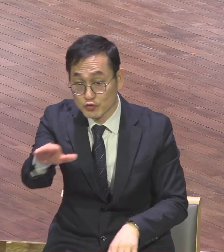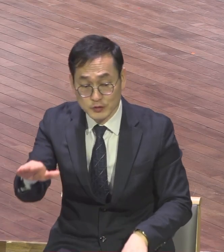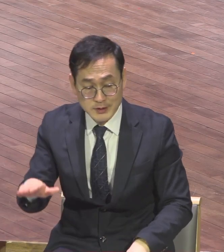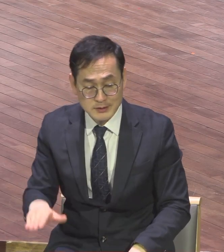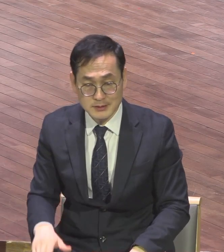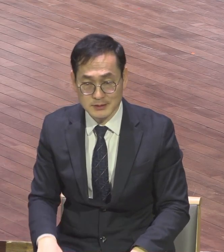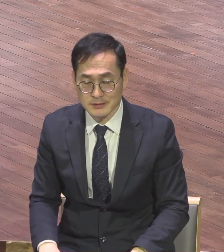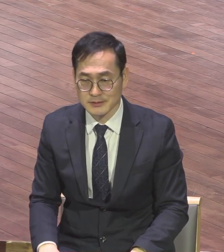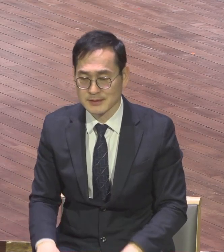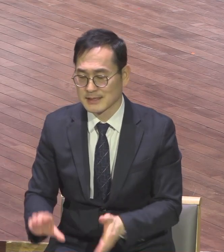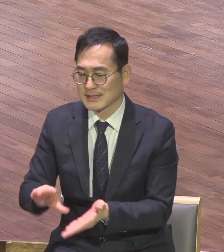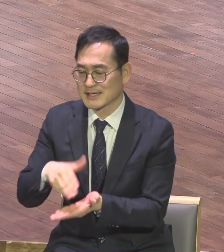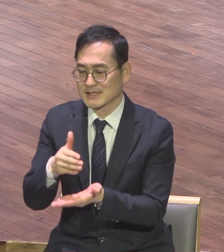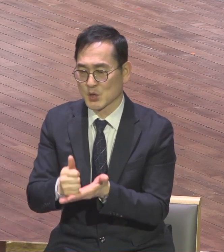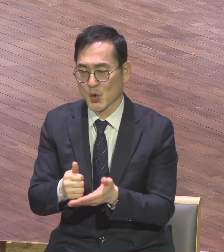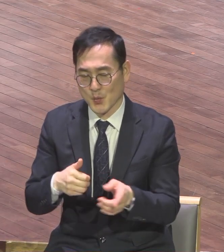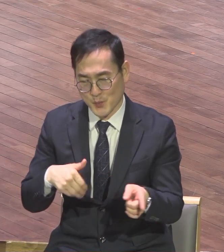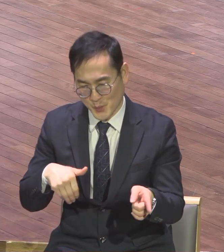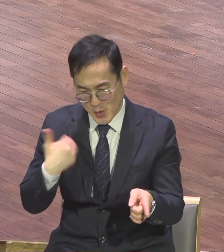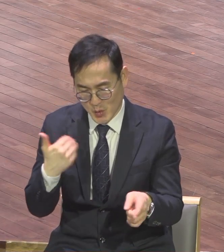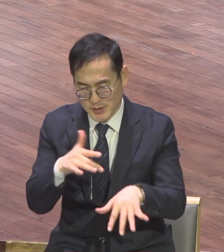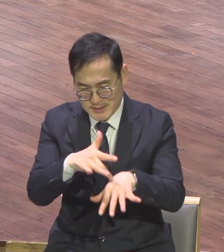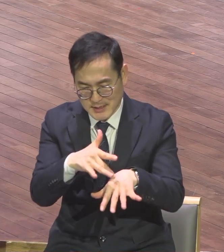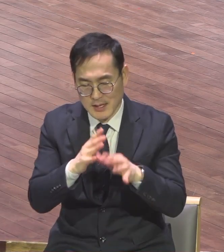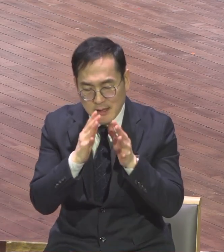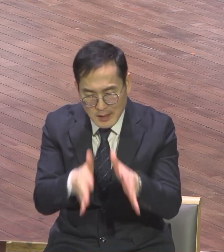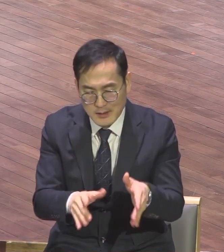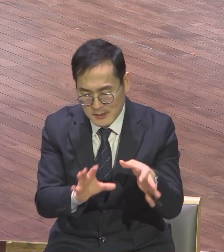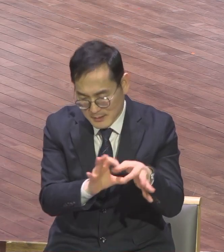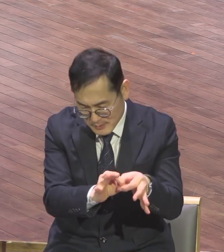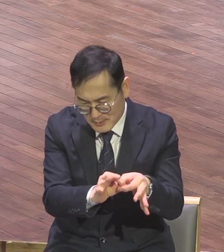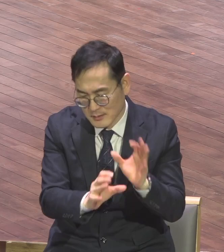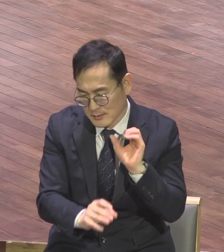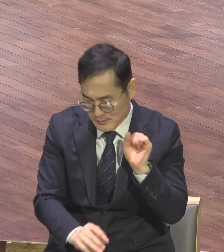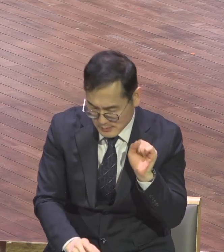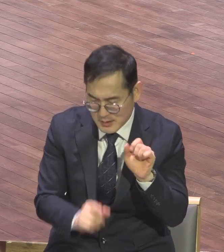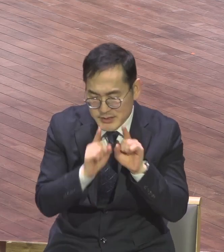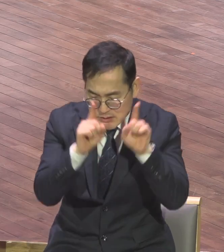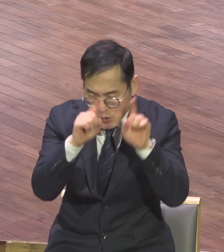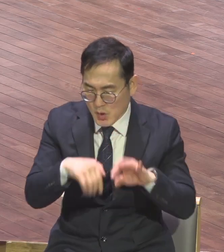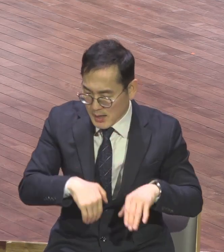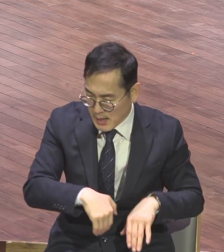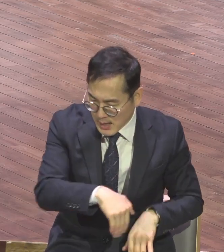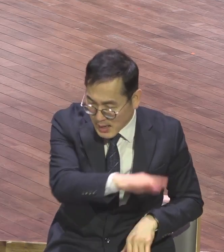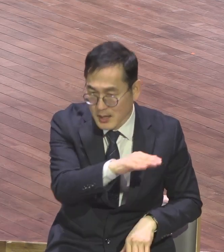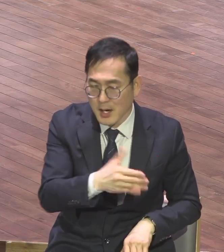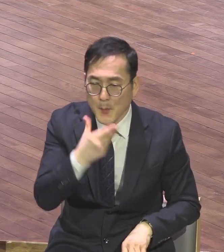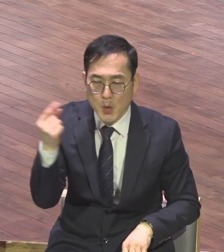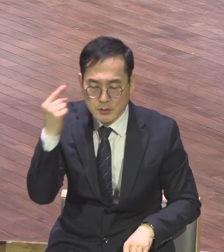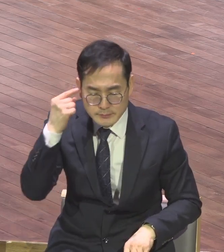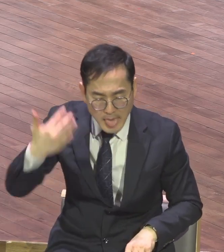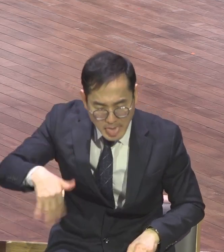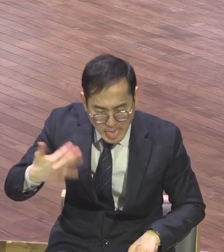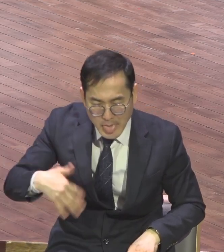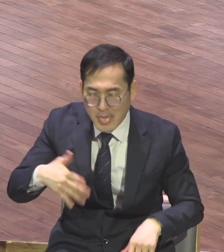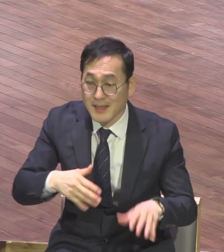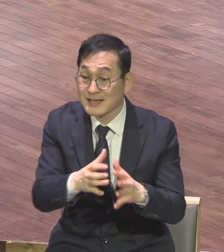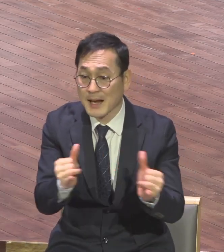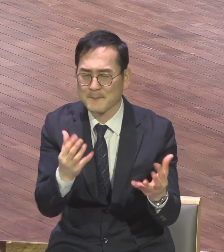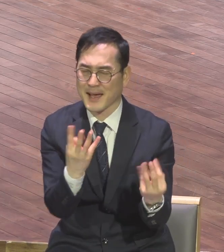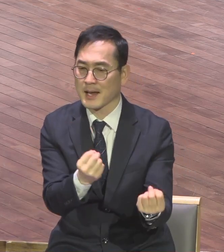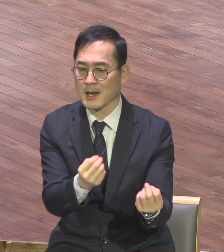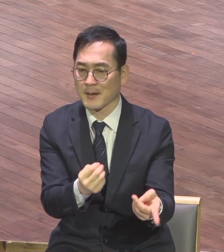몰라 고통받고 사단에게 속아 인생이 무너지고 영원한 지옥으로 가면서도 복음을 듣지 못하는 자들을 날마다 마주하고